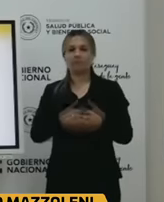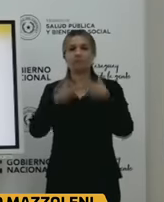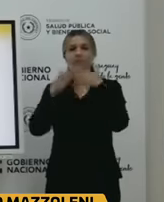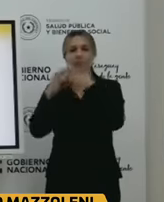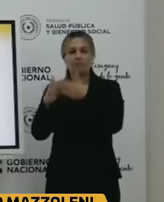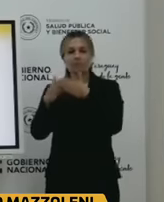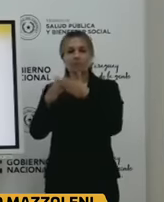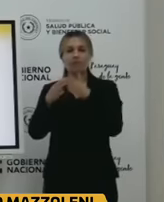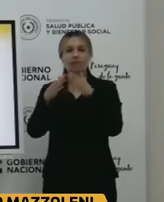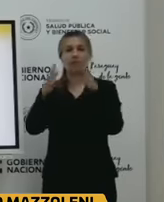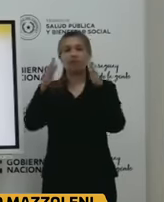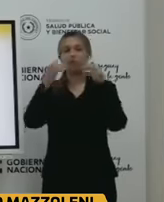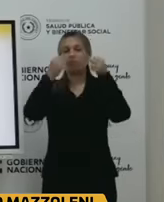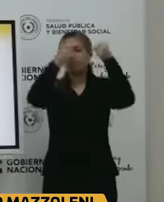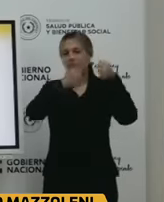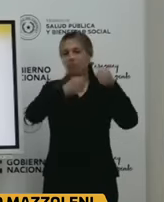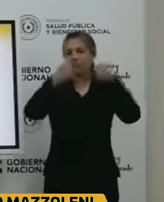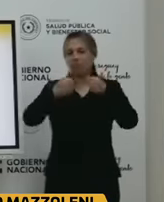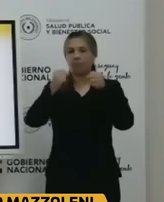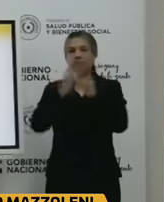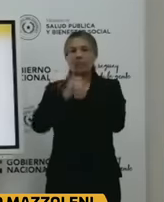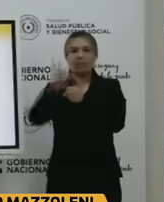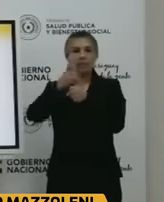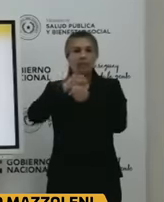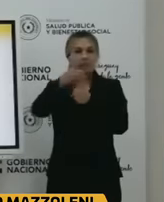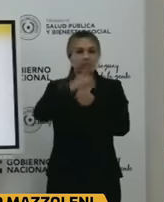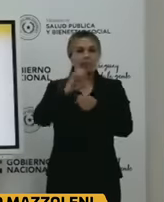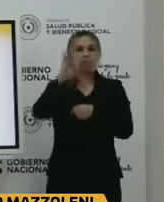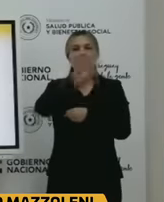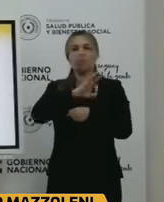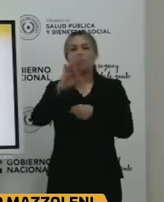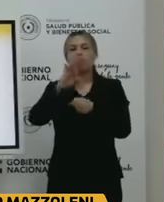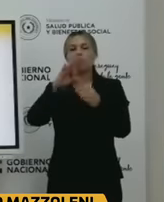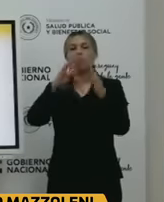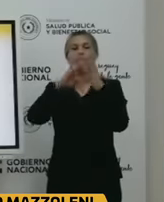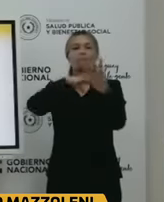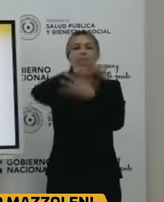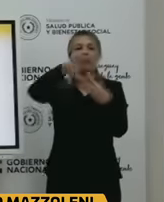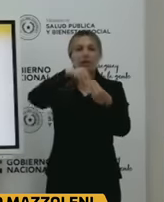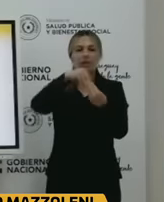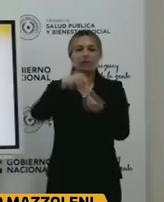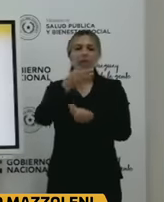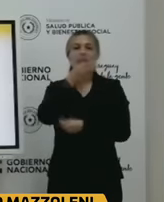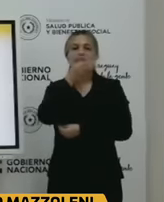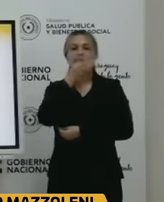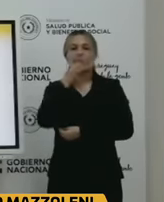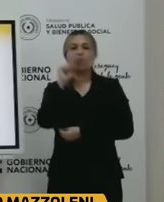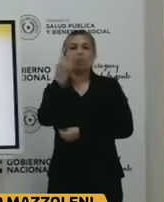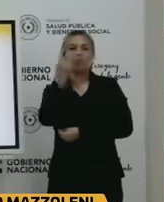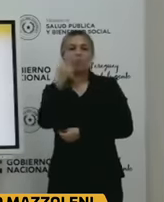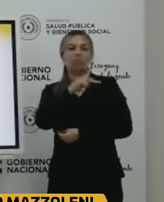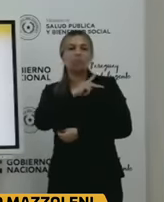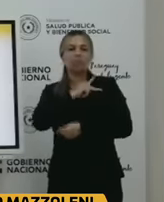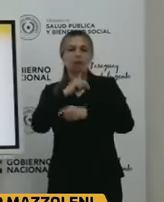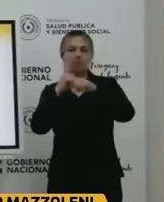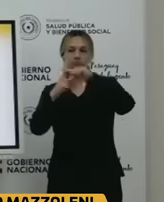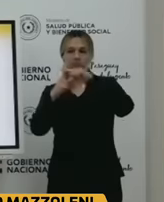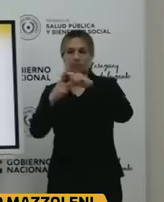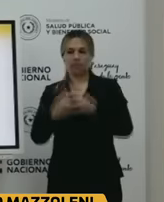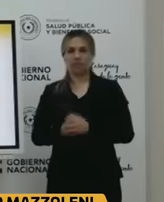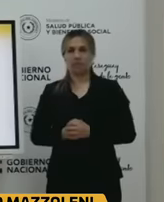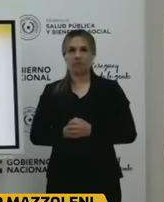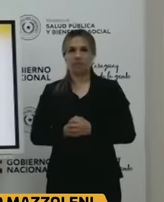cuarentena por distritos e incluso barrios, considerando que una estrategia parecida falló en Chile? Sí, es una